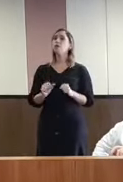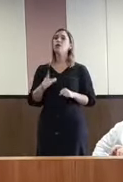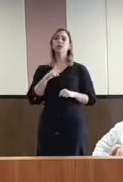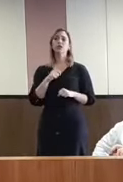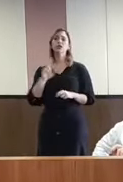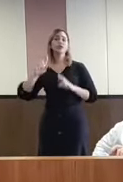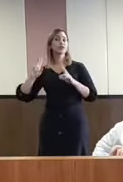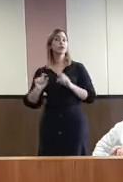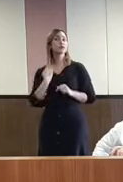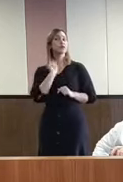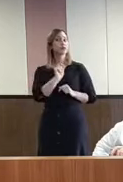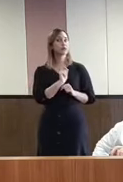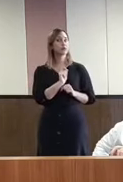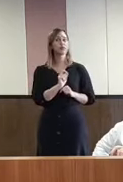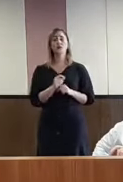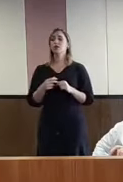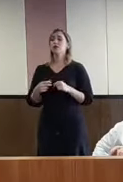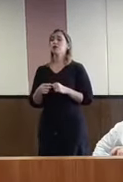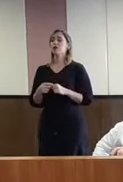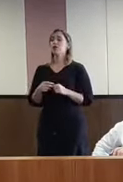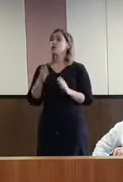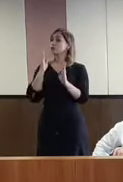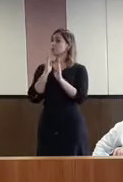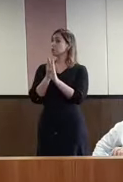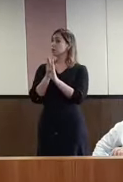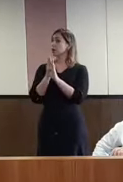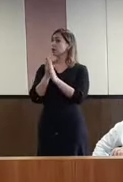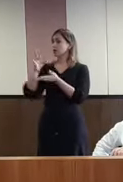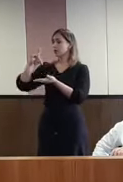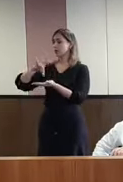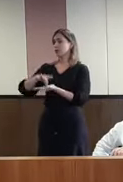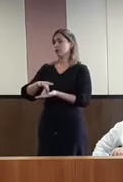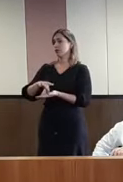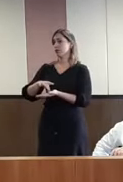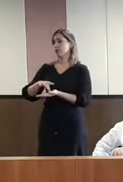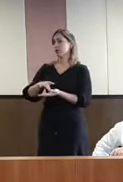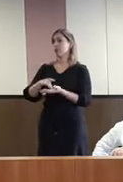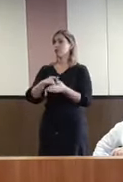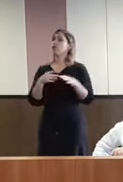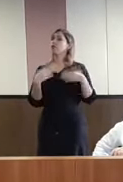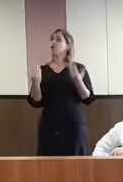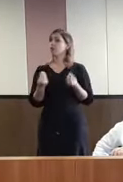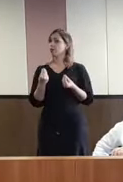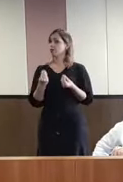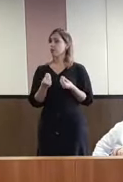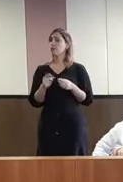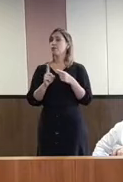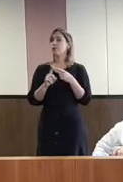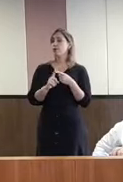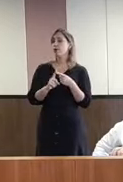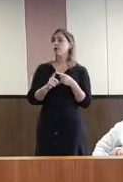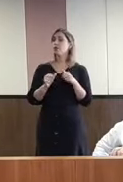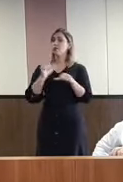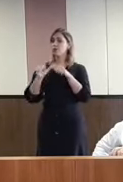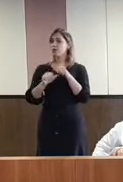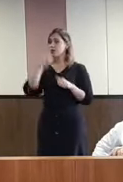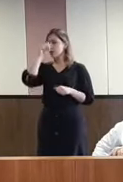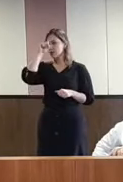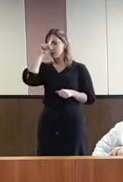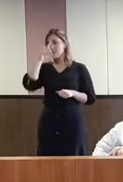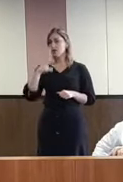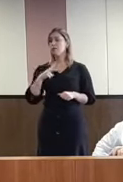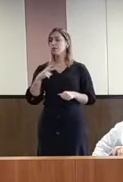divergência hoje entre casos suspeitos e casos confirmados coronavírus. O que muitos hospitais